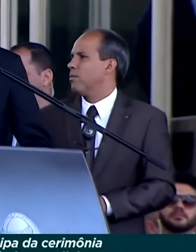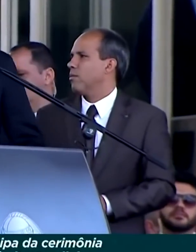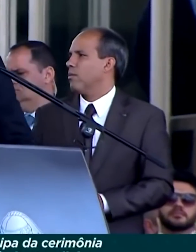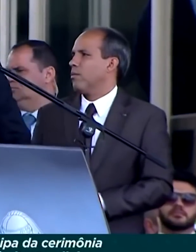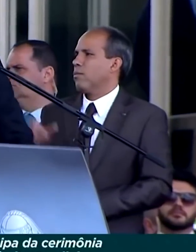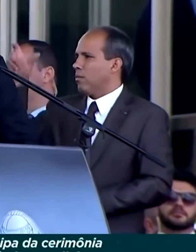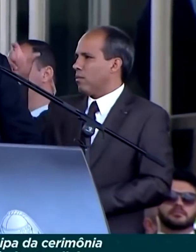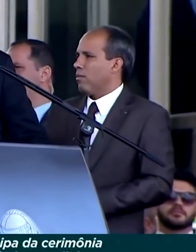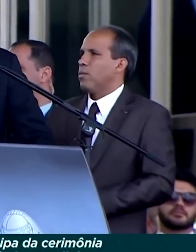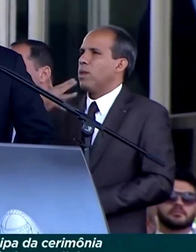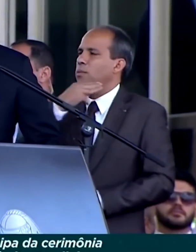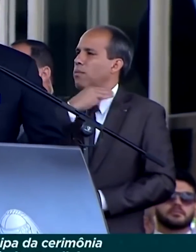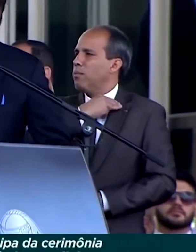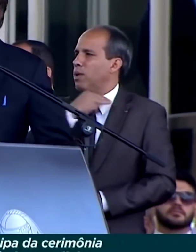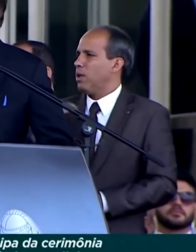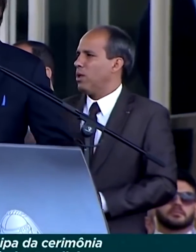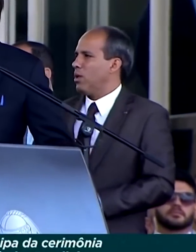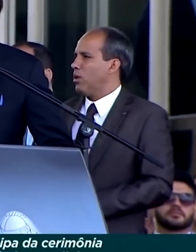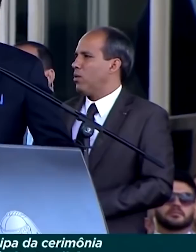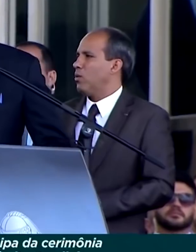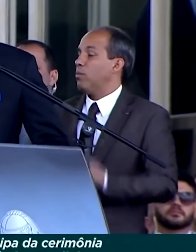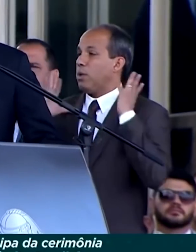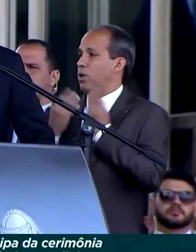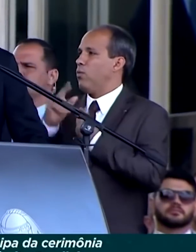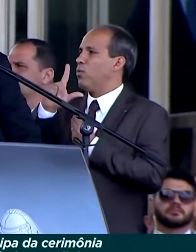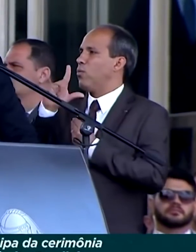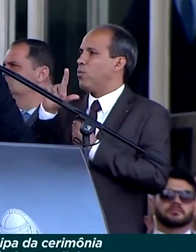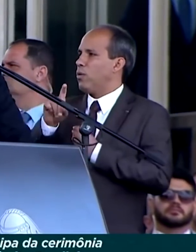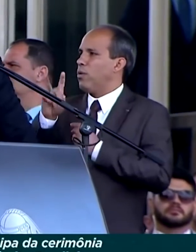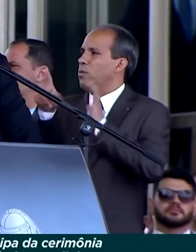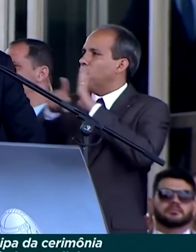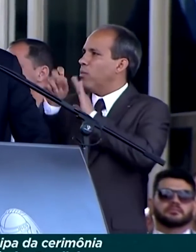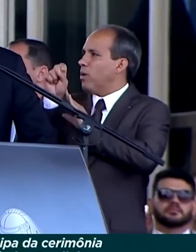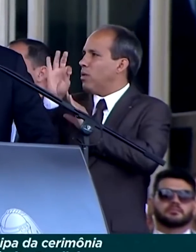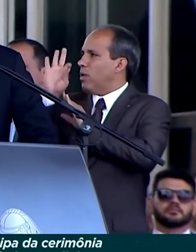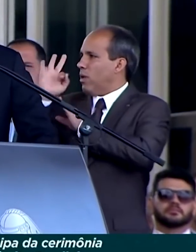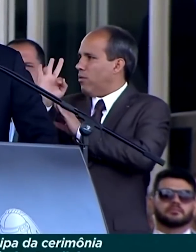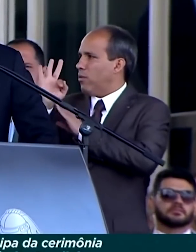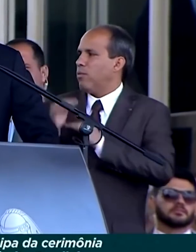Senhor Ministro Luiz Fux, Supremo Tribunal Federal,